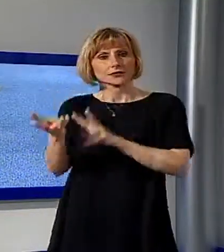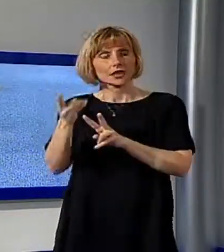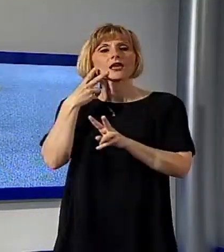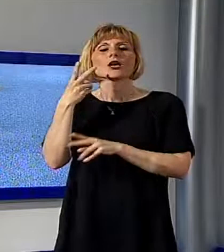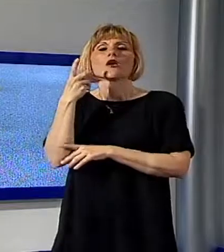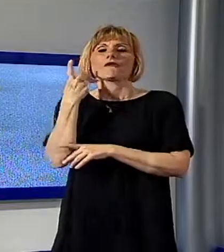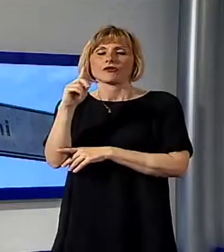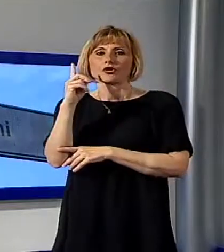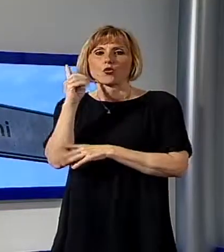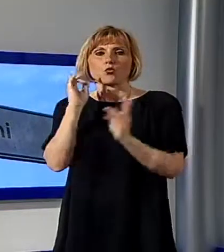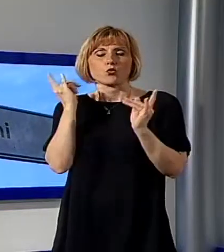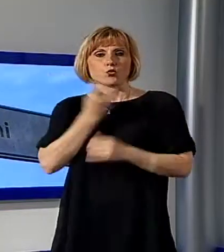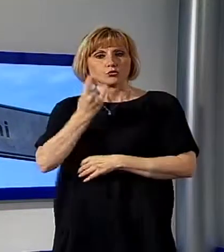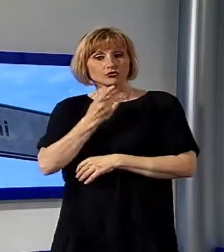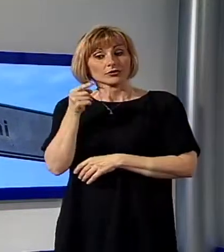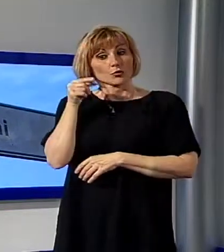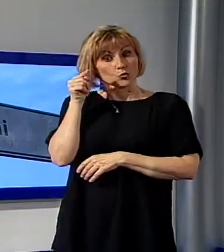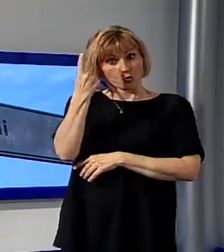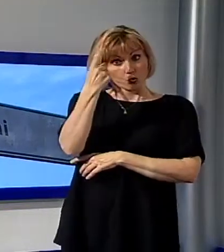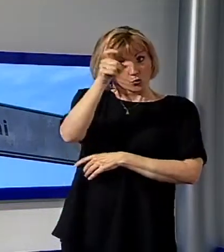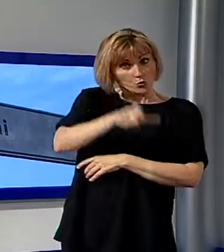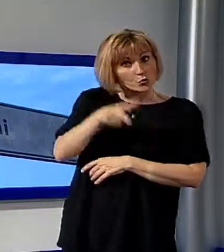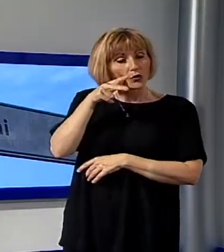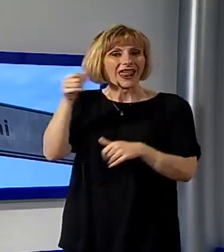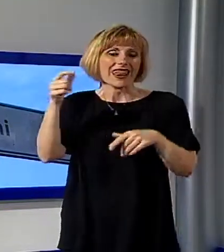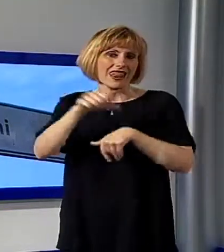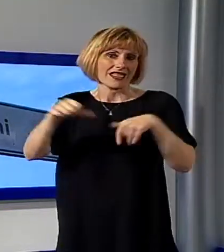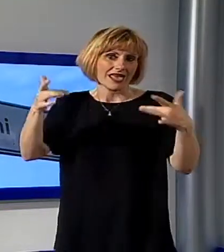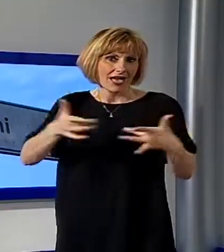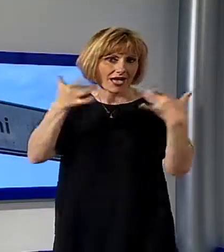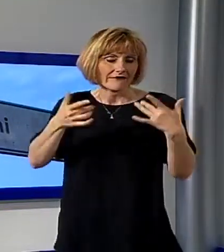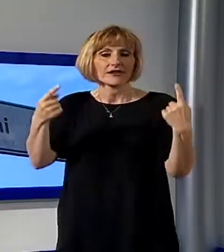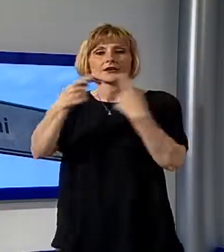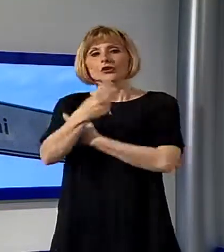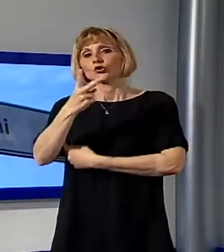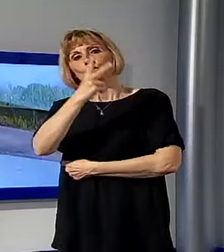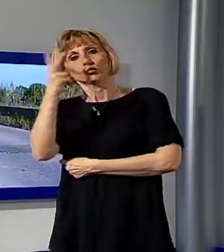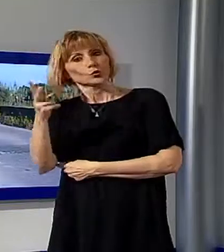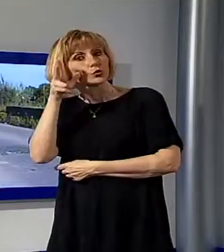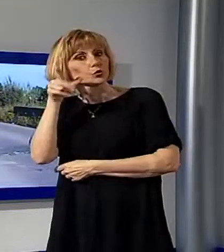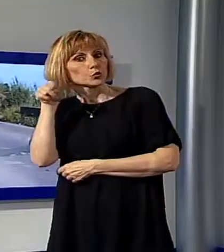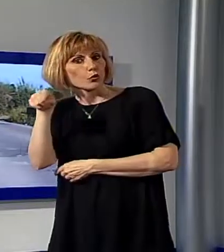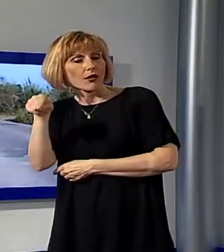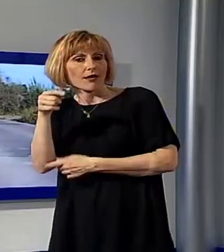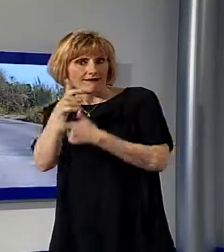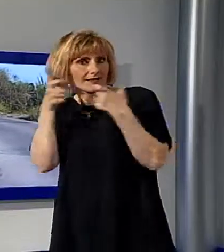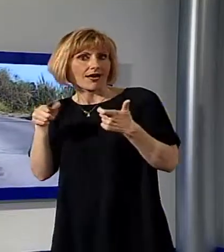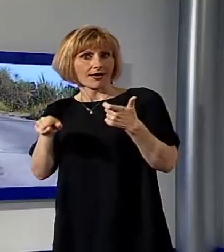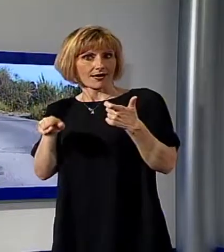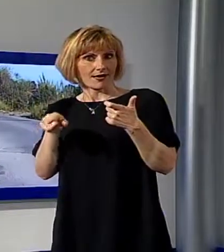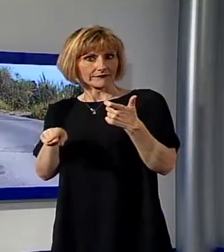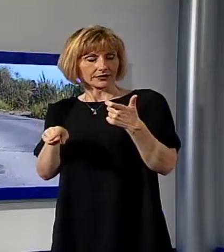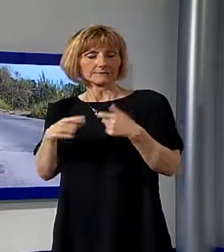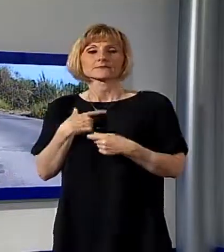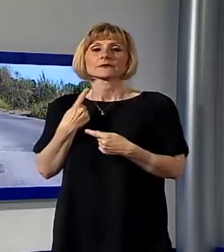in codice rosso. Una di loro ha riportato solo lievi lesioni, due invece sarebbero in condizioni più gravi.